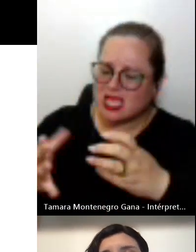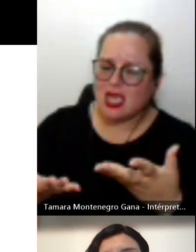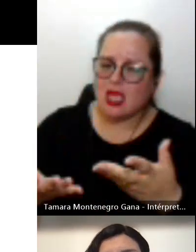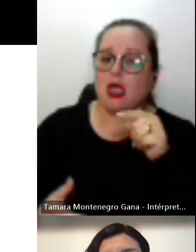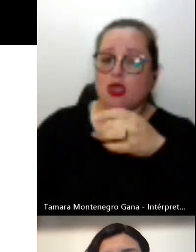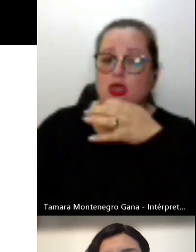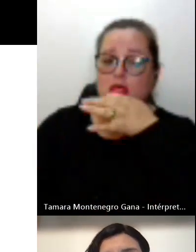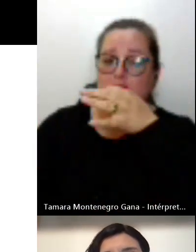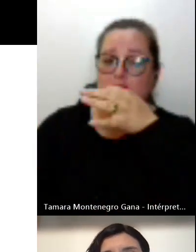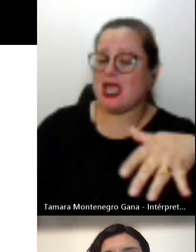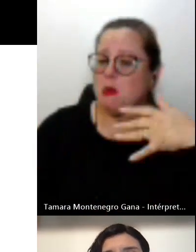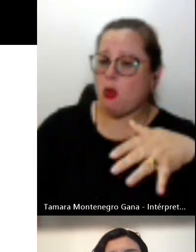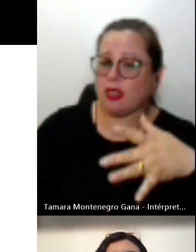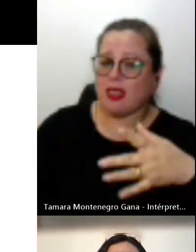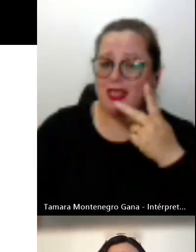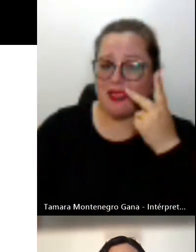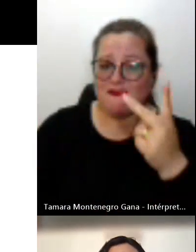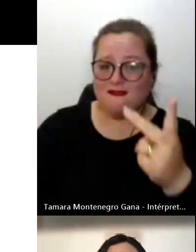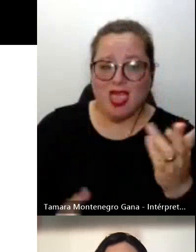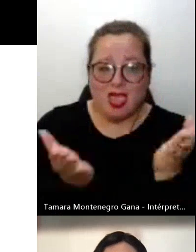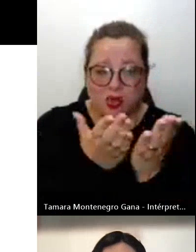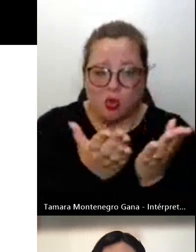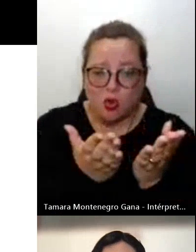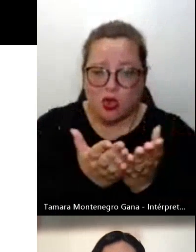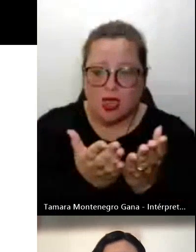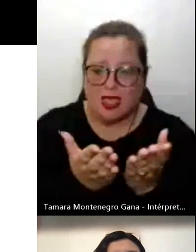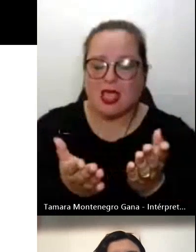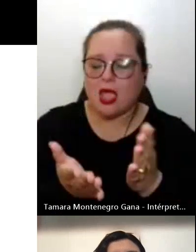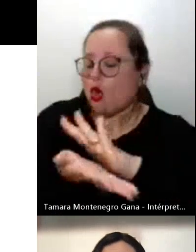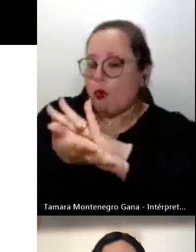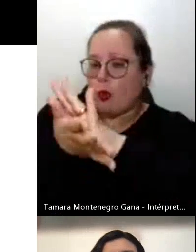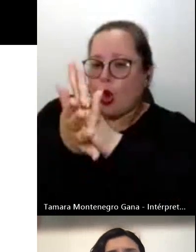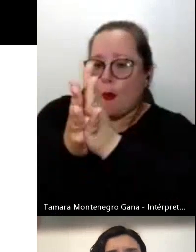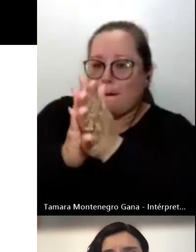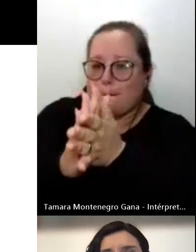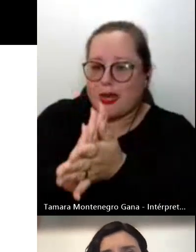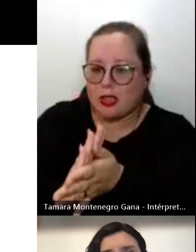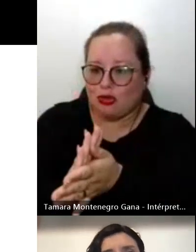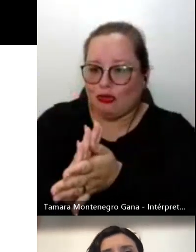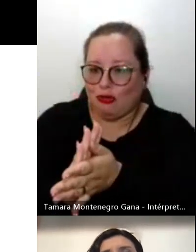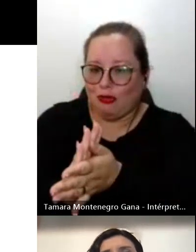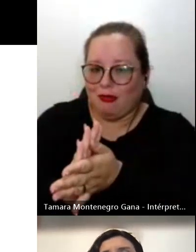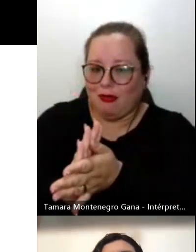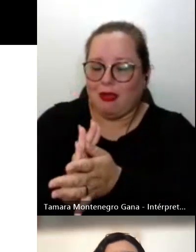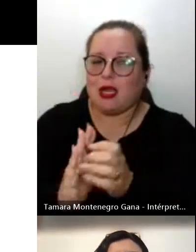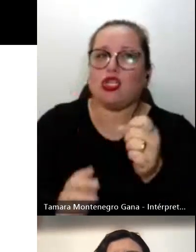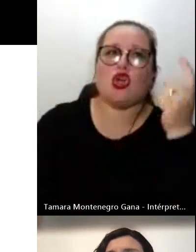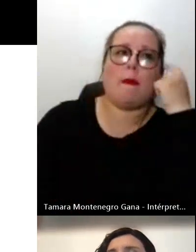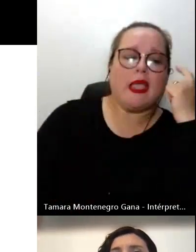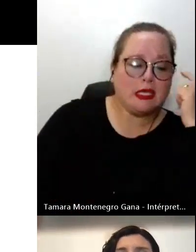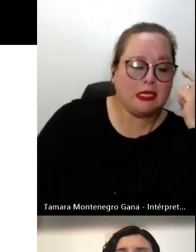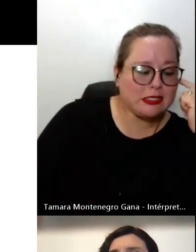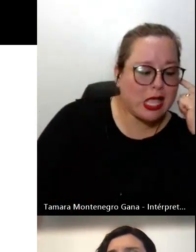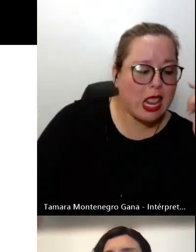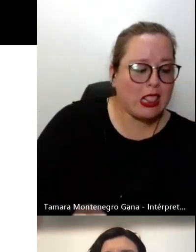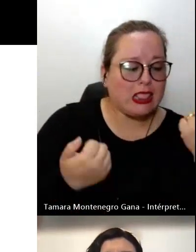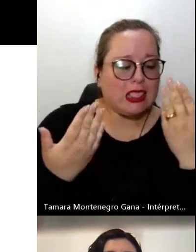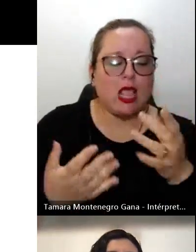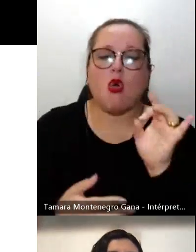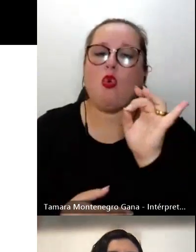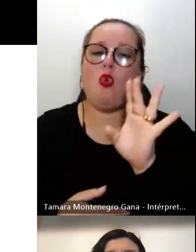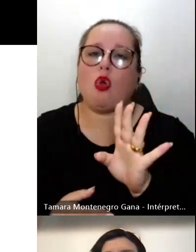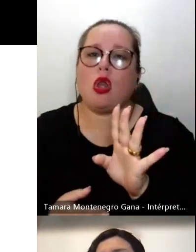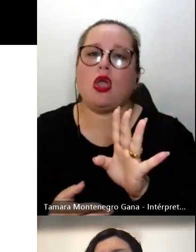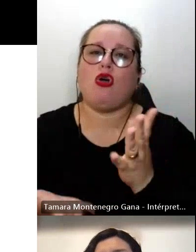importante mirar a este estudiante como un todo. No solamente pensar en la formación académica, que es importante que